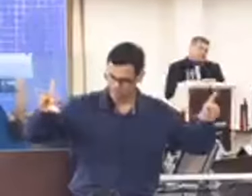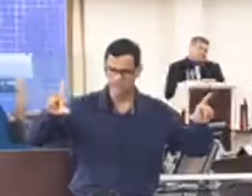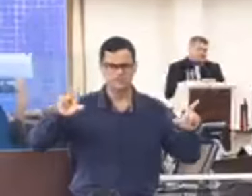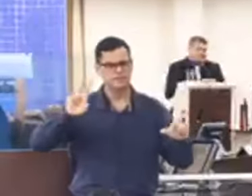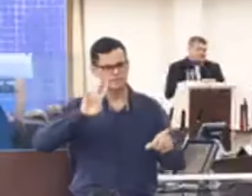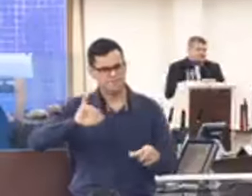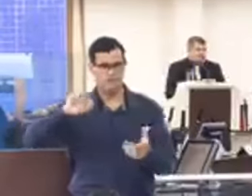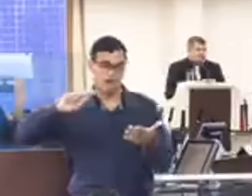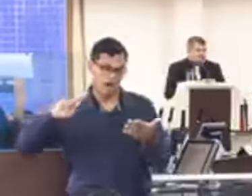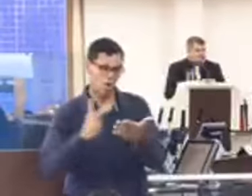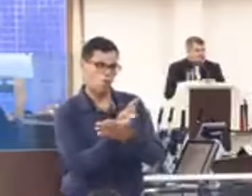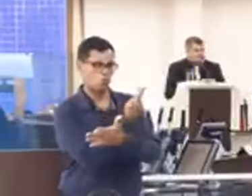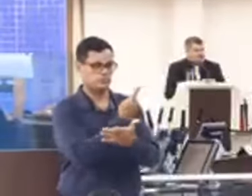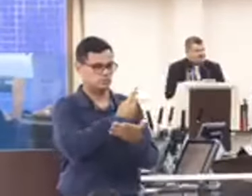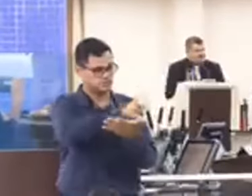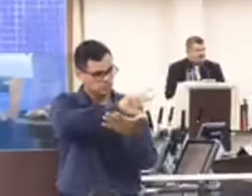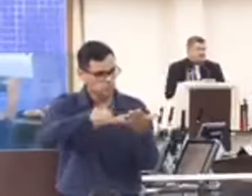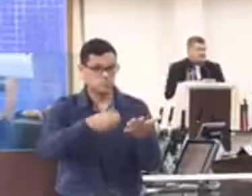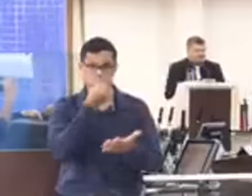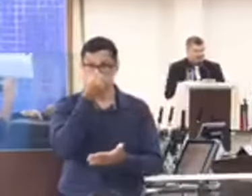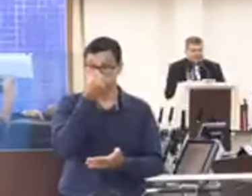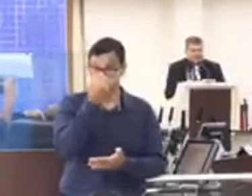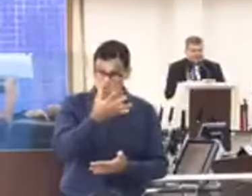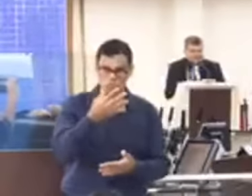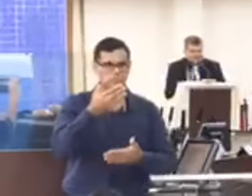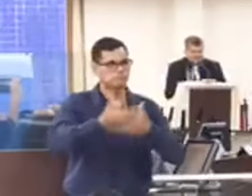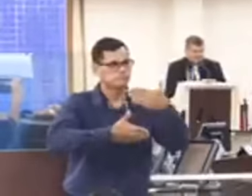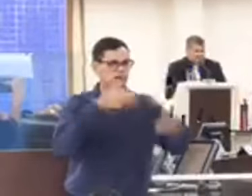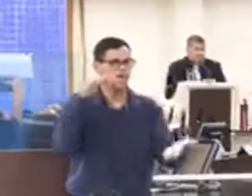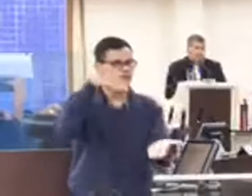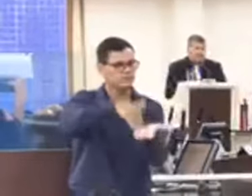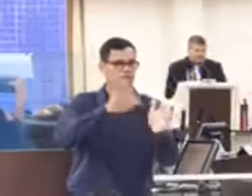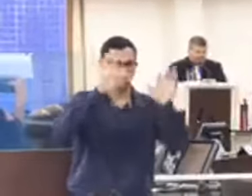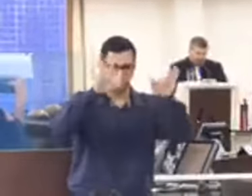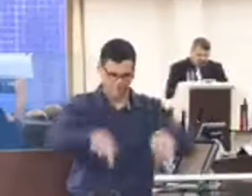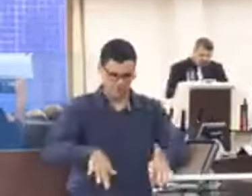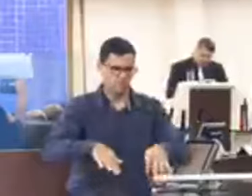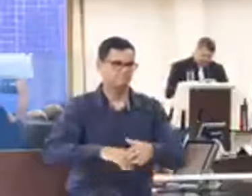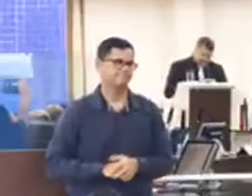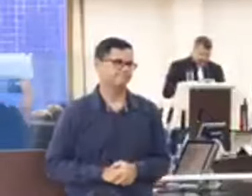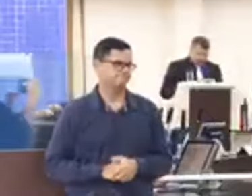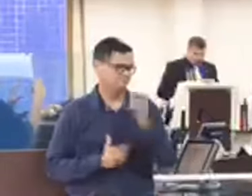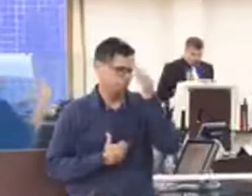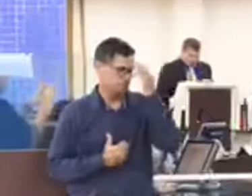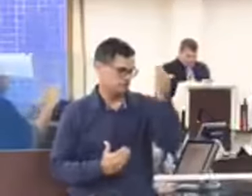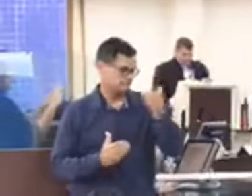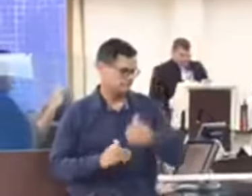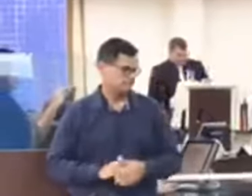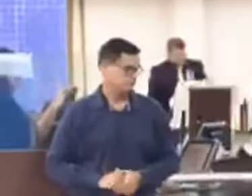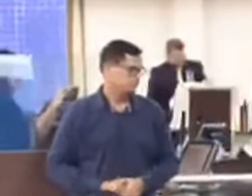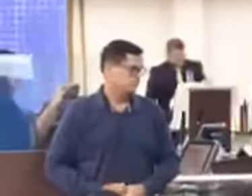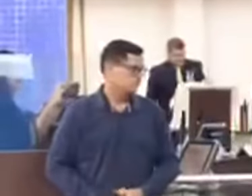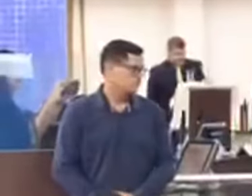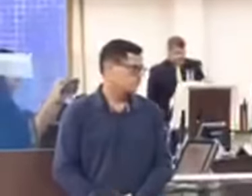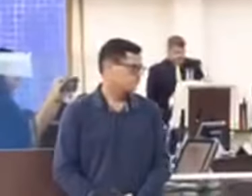muito mais do que nós fizemos durante 3 anos, vamos fazer até o final do nosso mandato. Obrigado a todos.